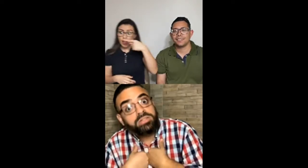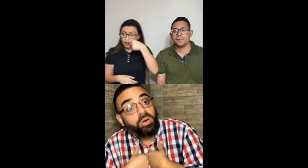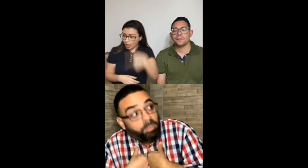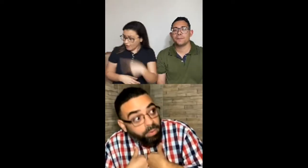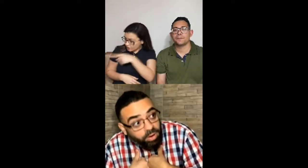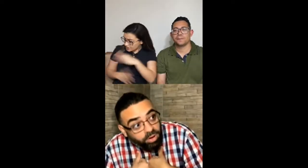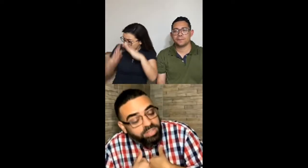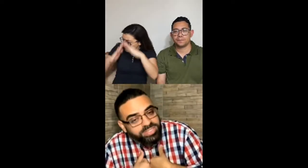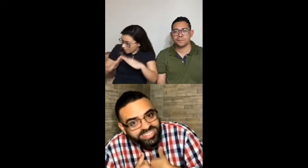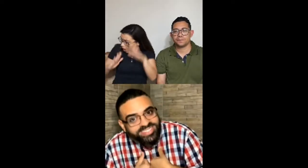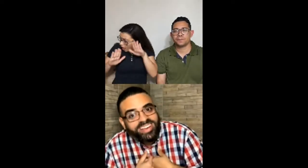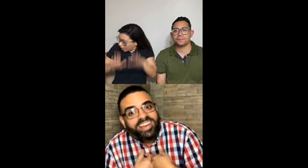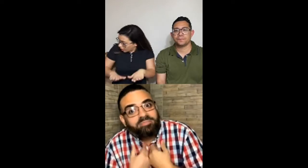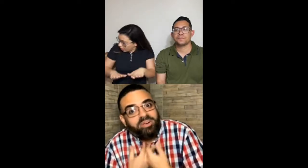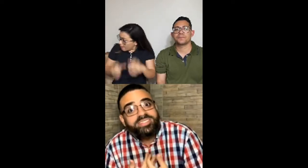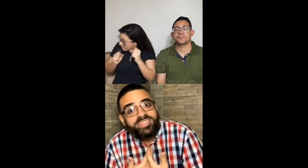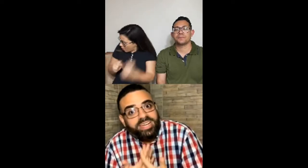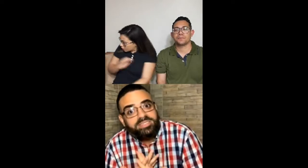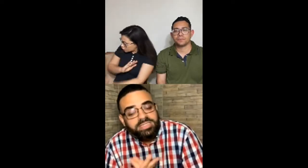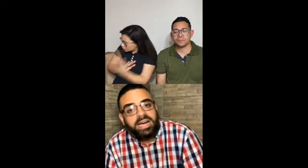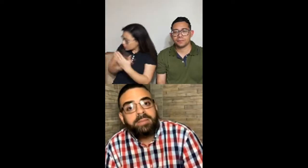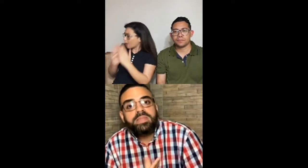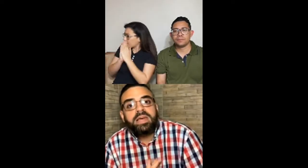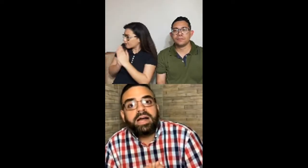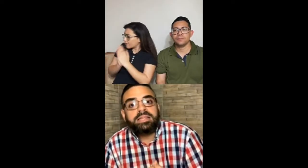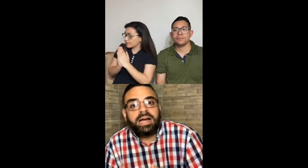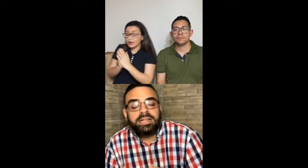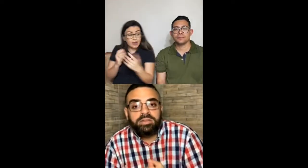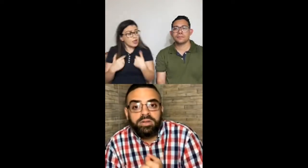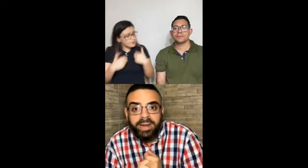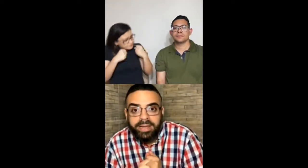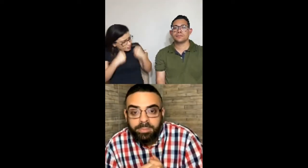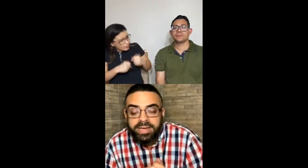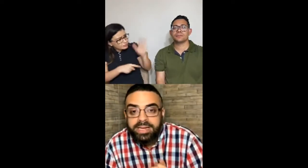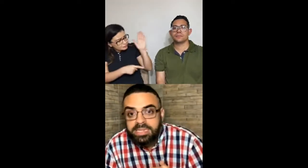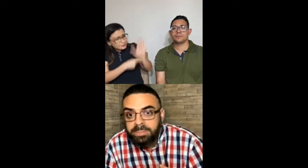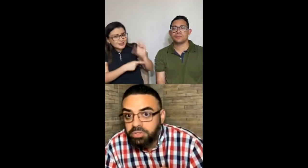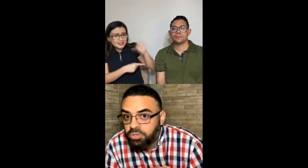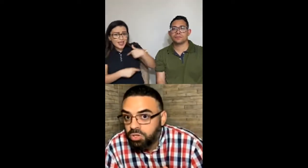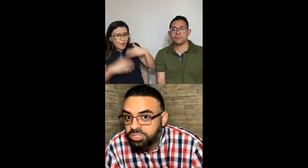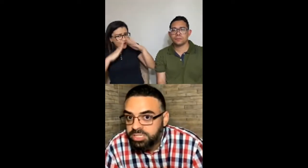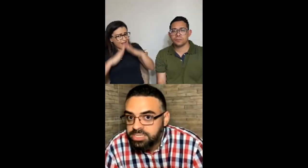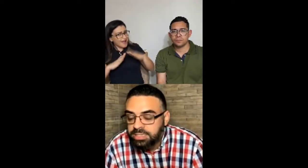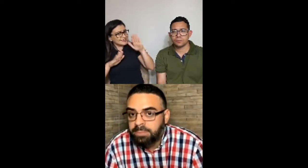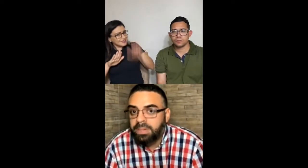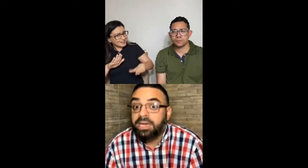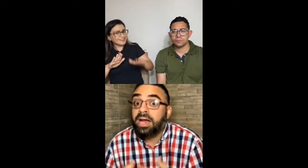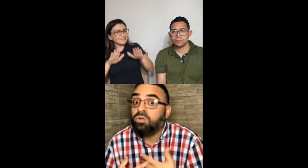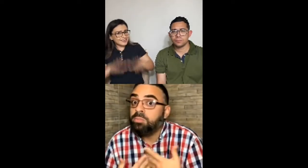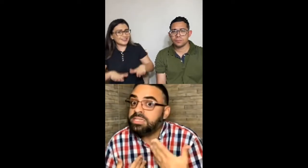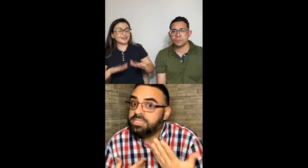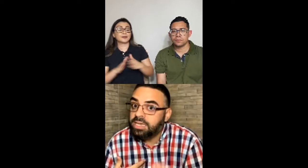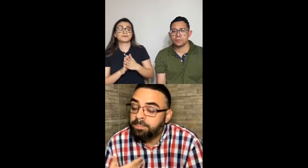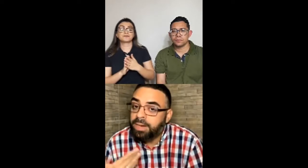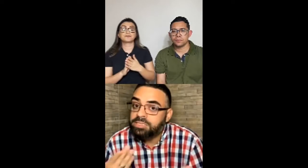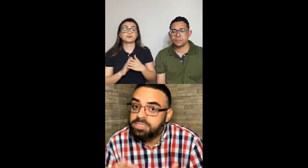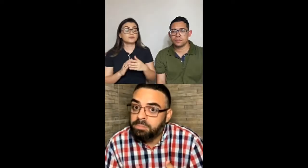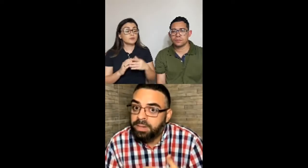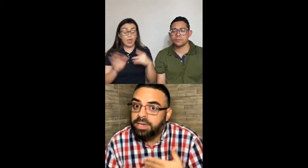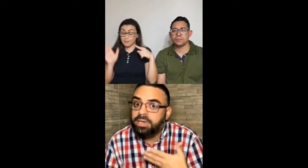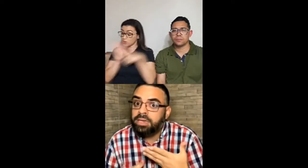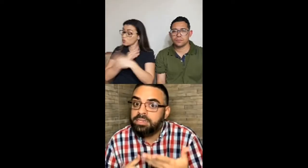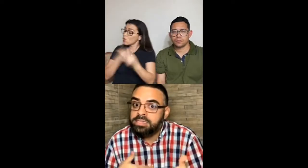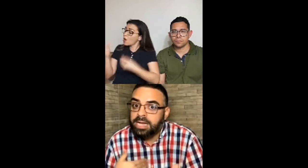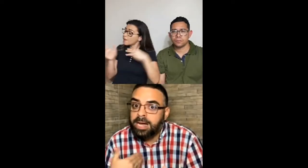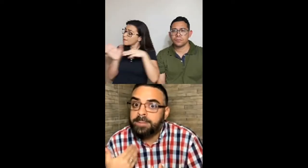de alguns, eu falei, nossa, você mora aqui. E você pode ajudar a gente? Eu posso lhe ajudar. Aí tá, então